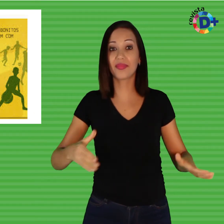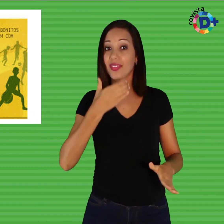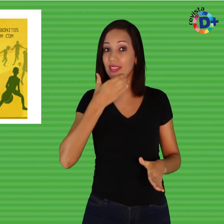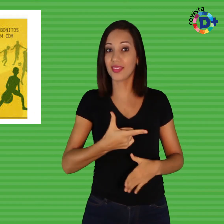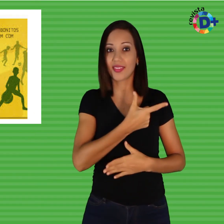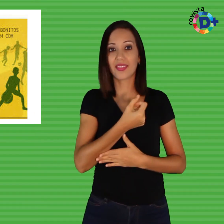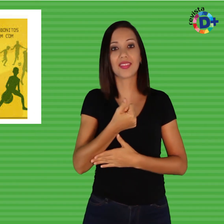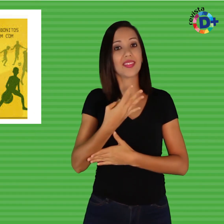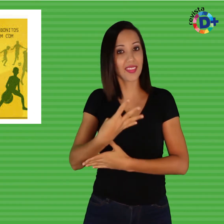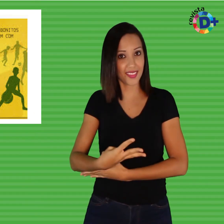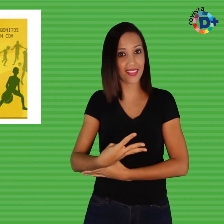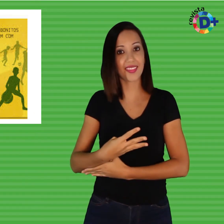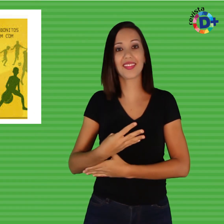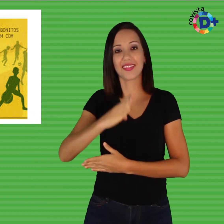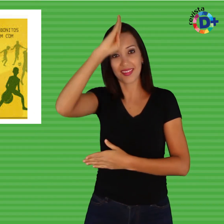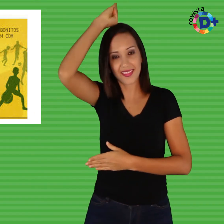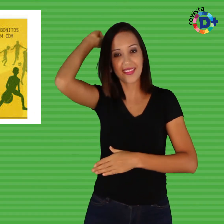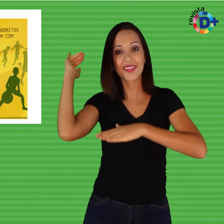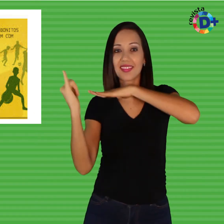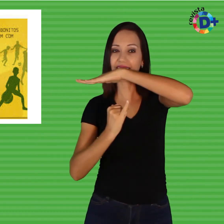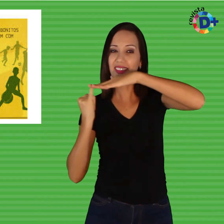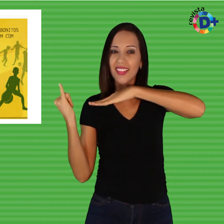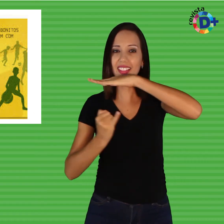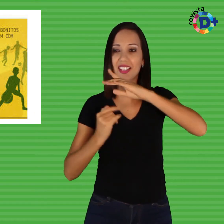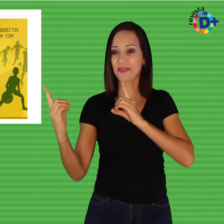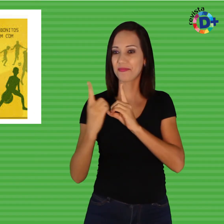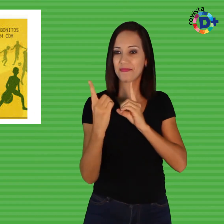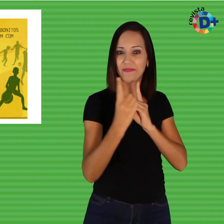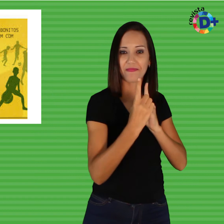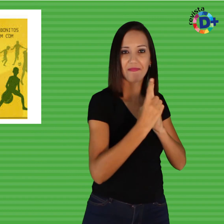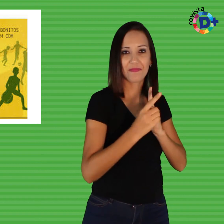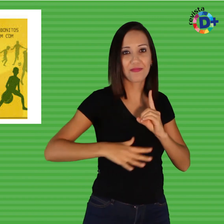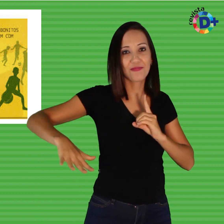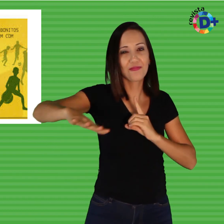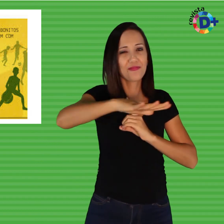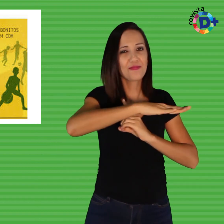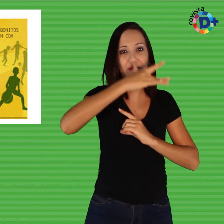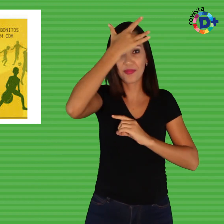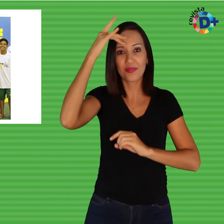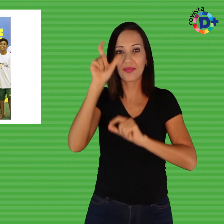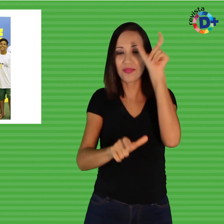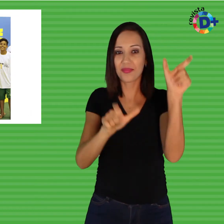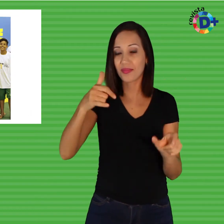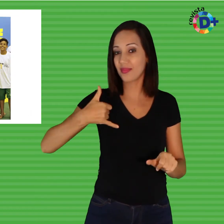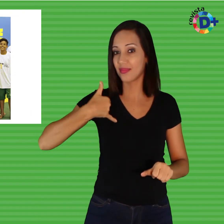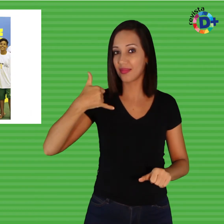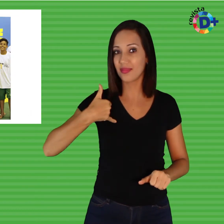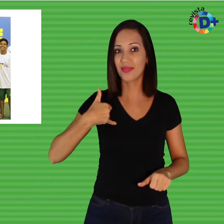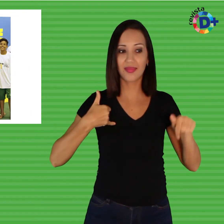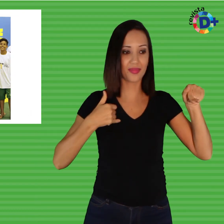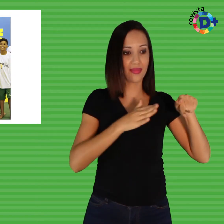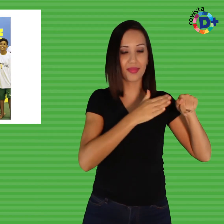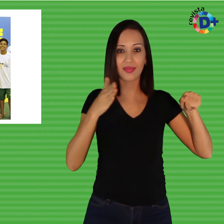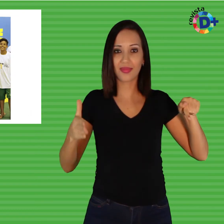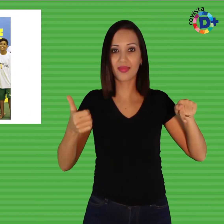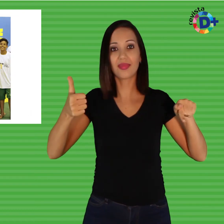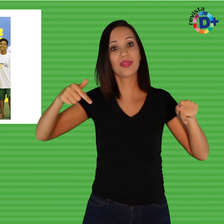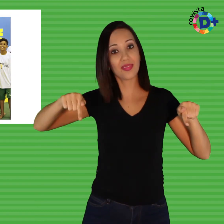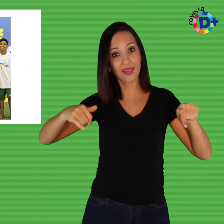dezembro de 2014, a instituição atende atualmente milhares de crianças e jovens com idades entre 7 e